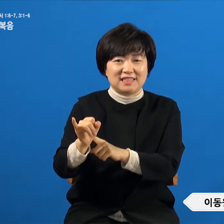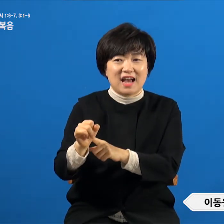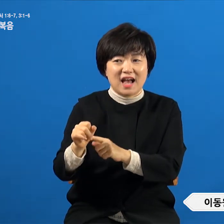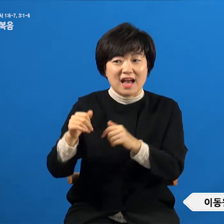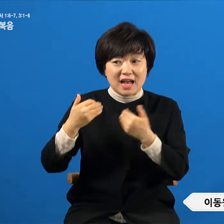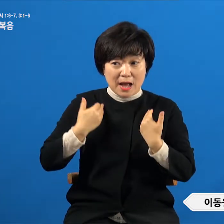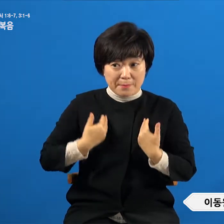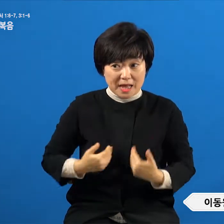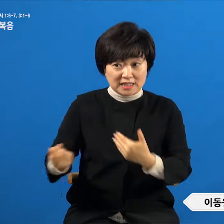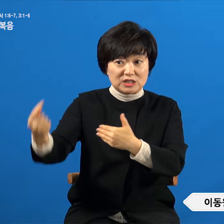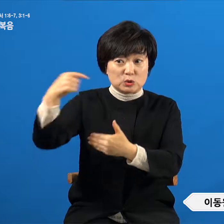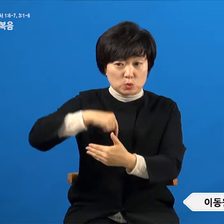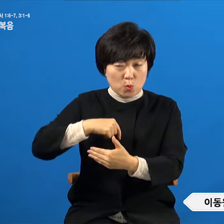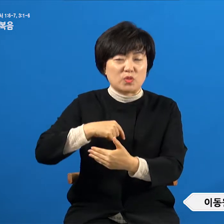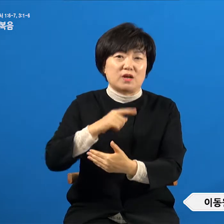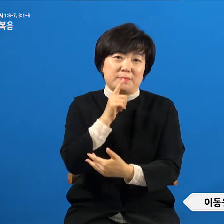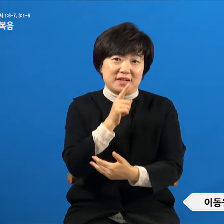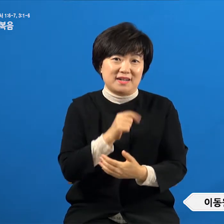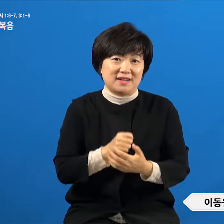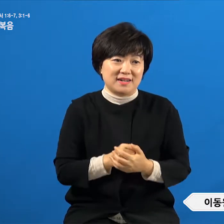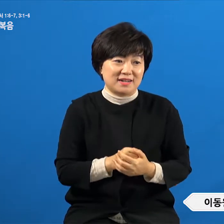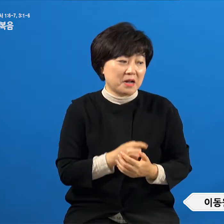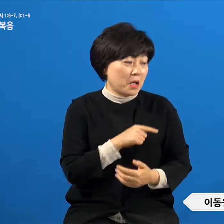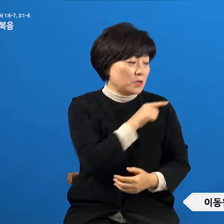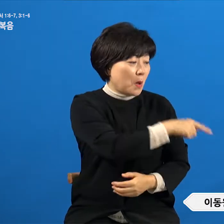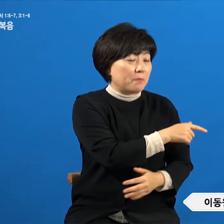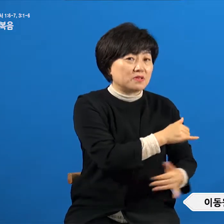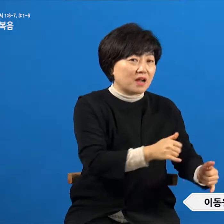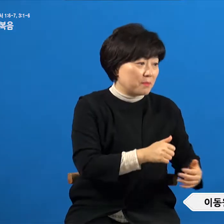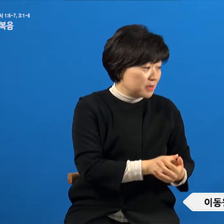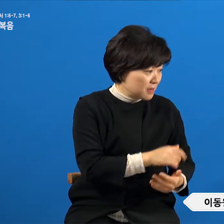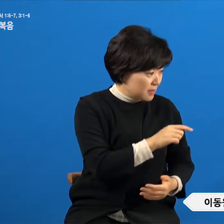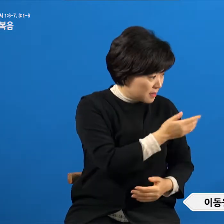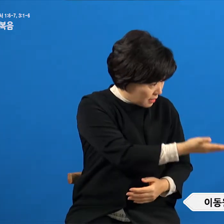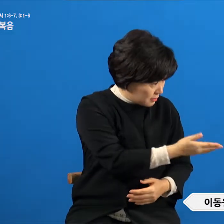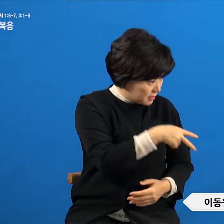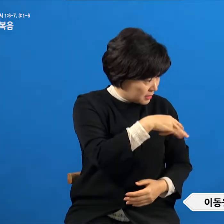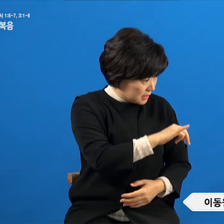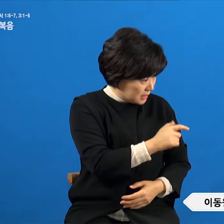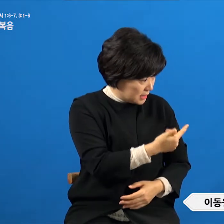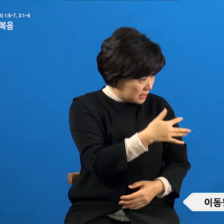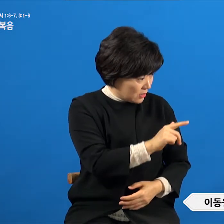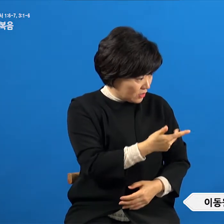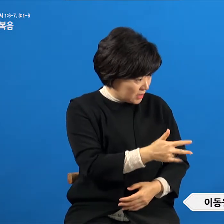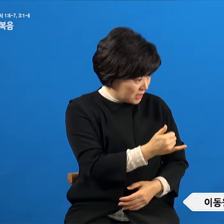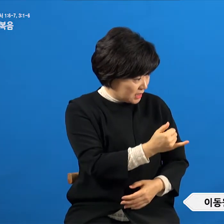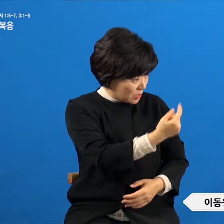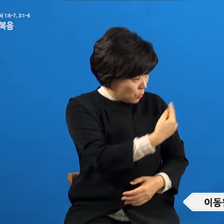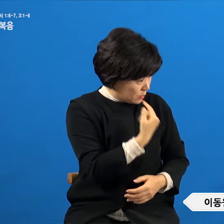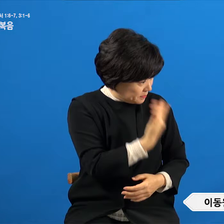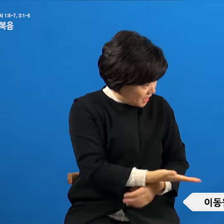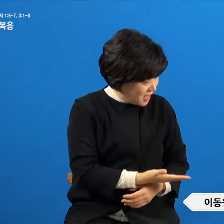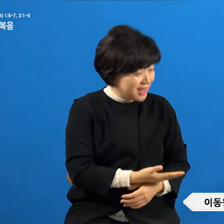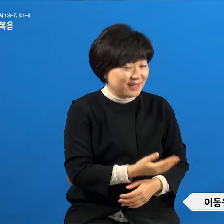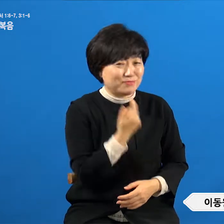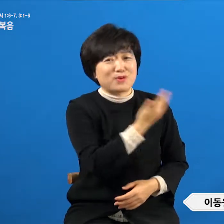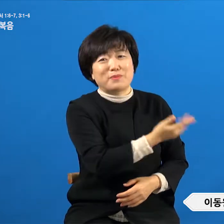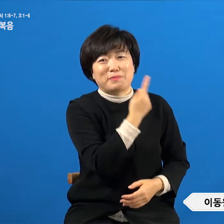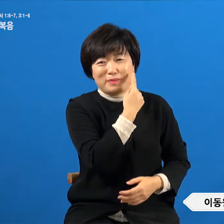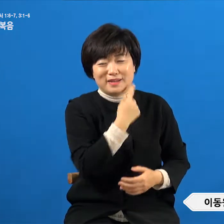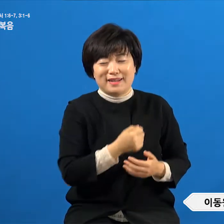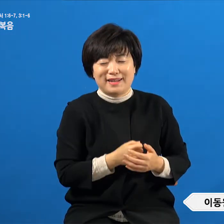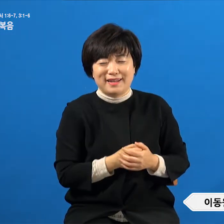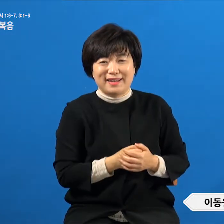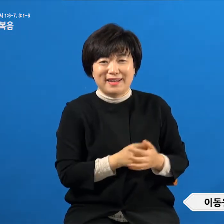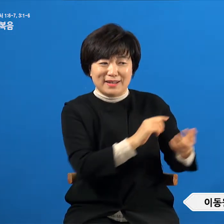혹시 당신이 그런 사람입니까? 한번 물어보세요. 이 신천지 때문에 요즘 교인들이 서로를 믿지 못하는 이상한